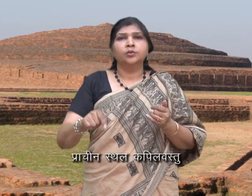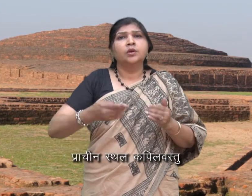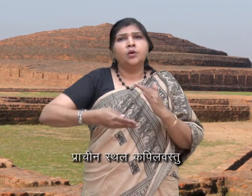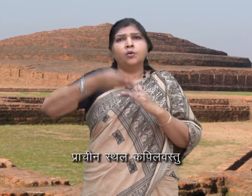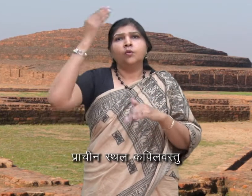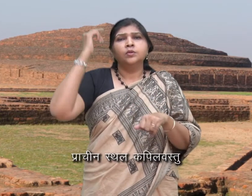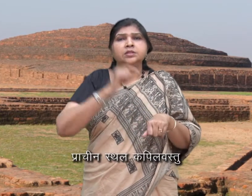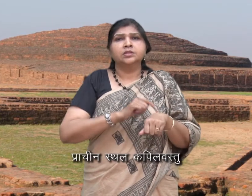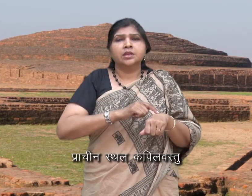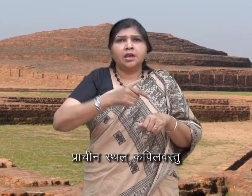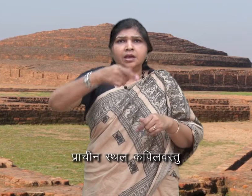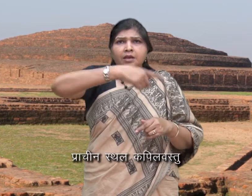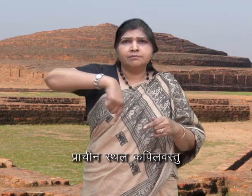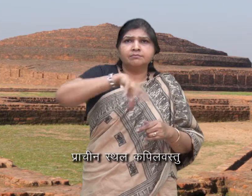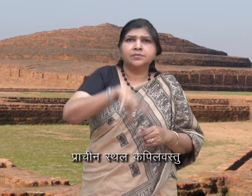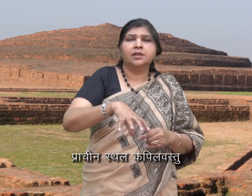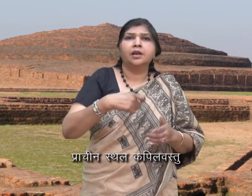प्राचीन स्थल कपिलवस्तु